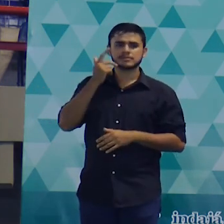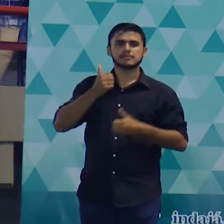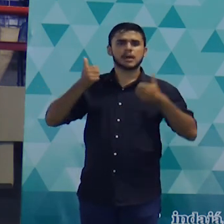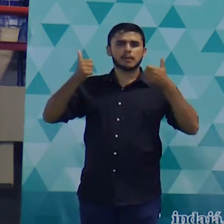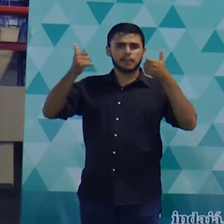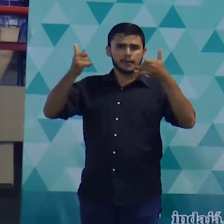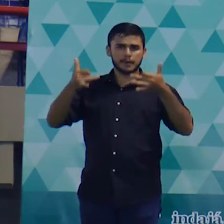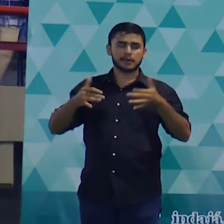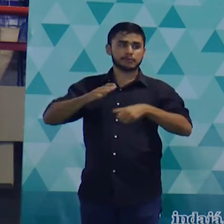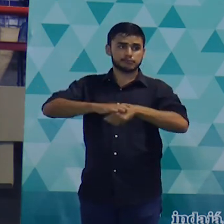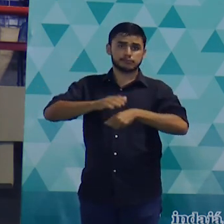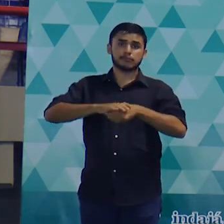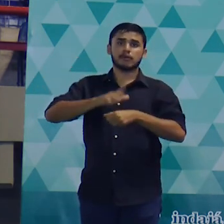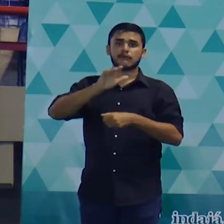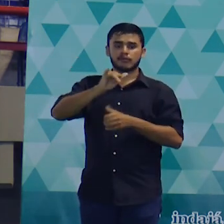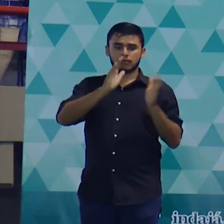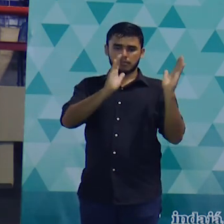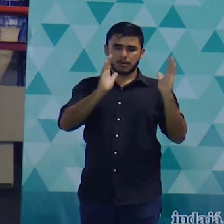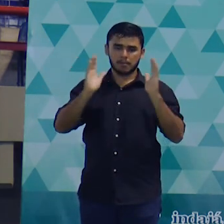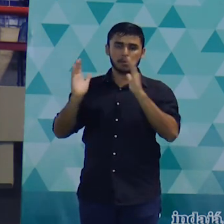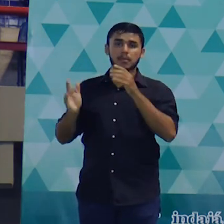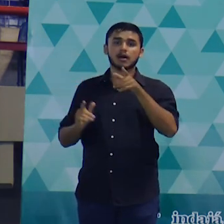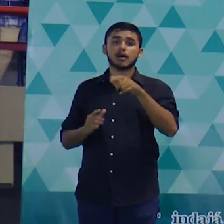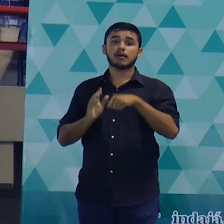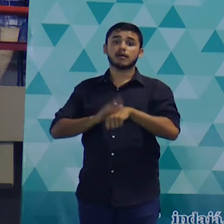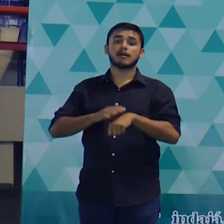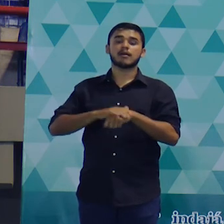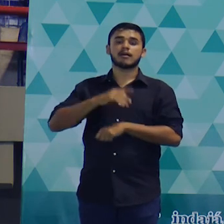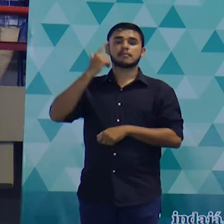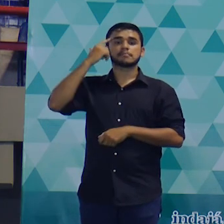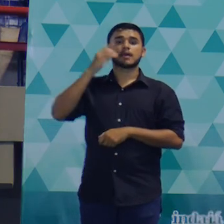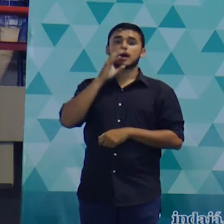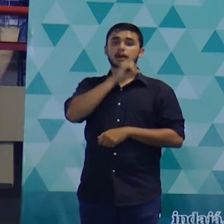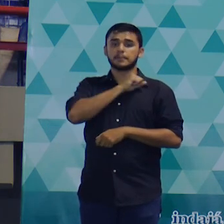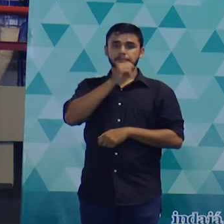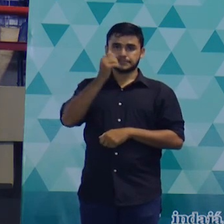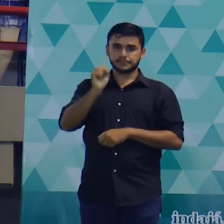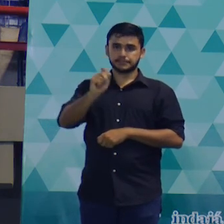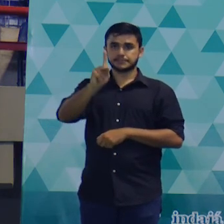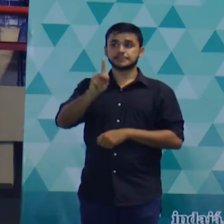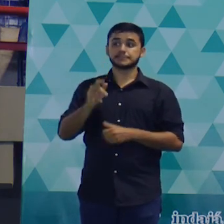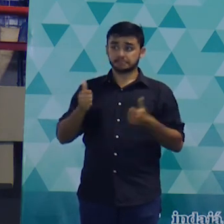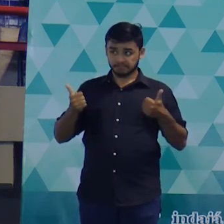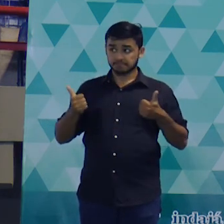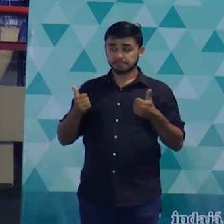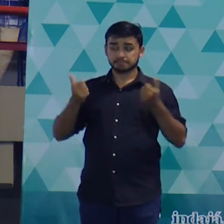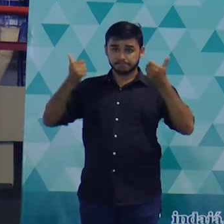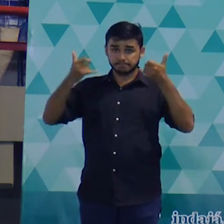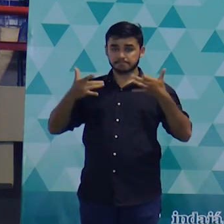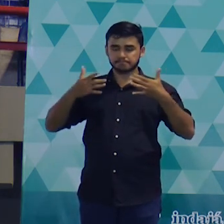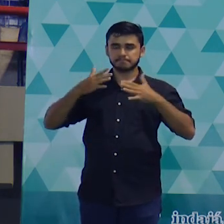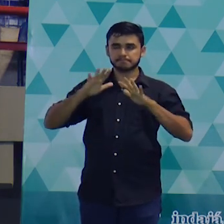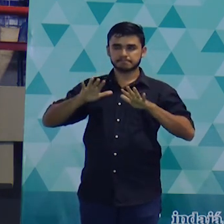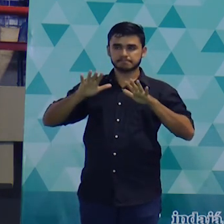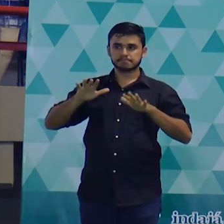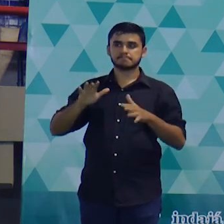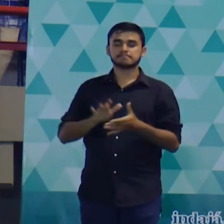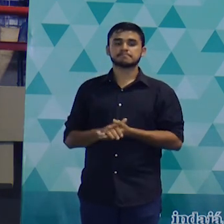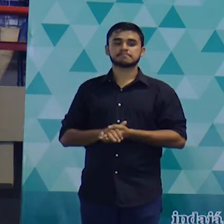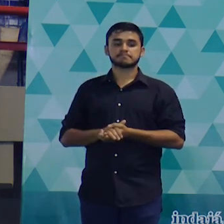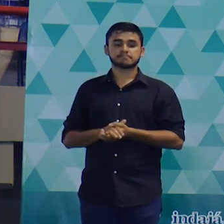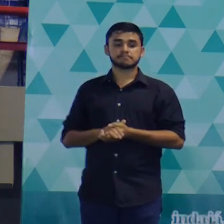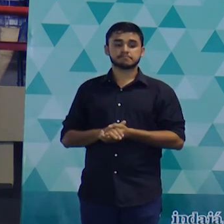e aí você vai pegando essa sequência naturalmente. Mas eu vou explicar mais devagar. Posso passar para a próxima?